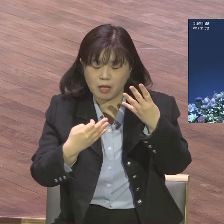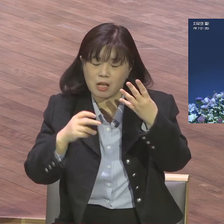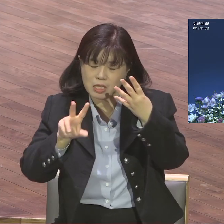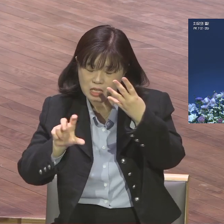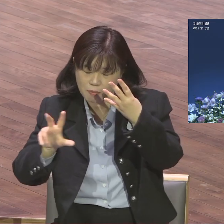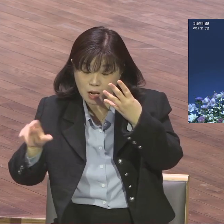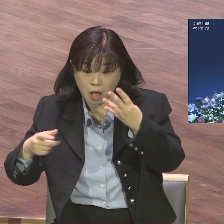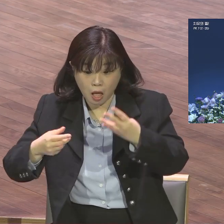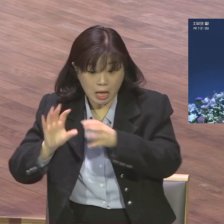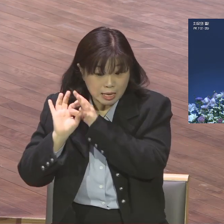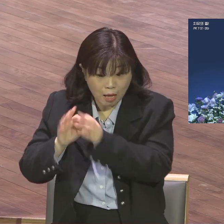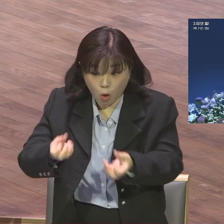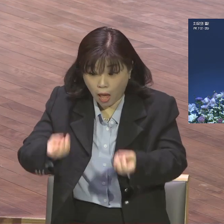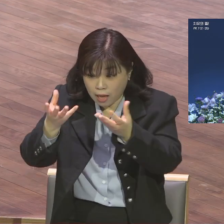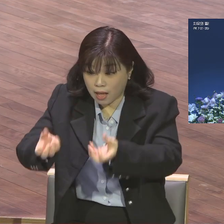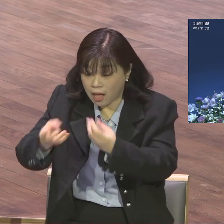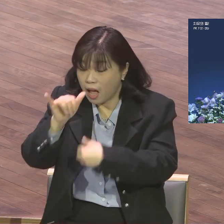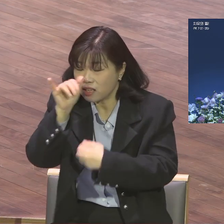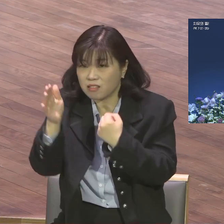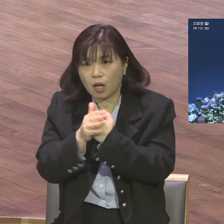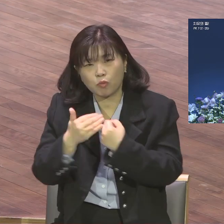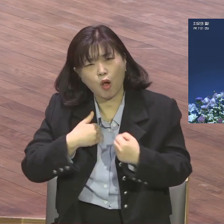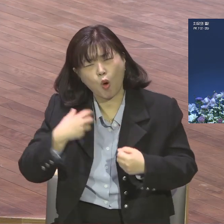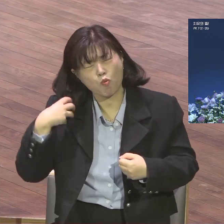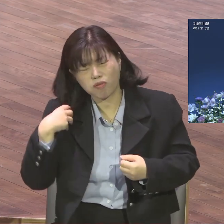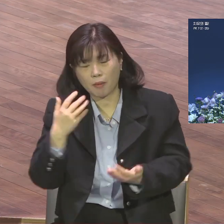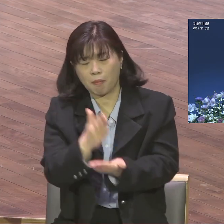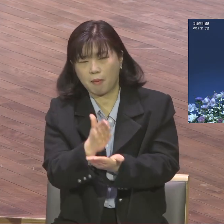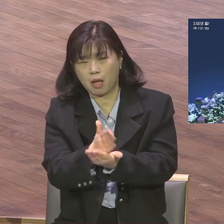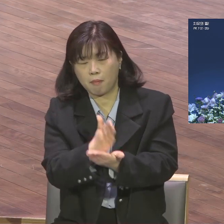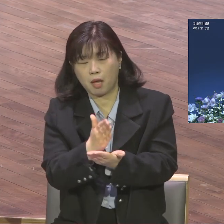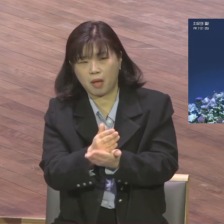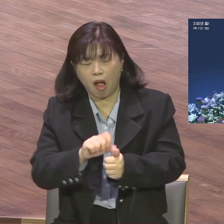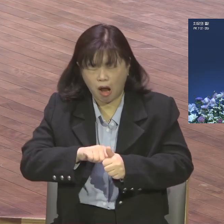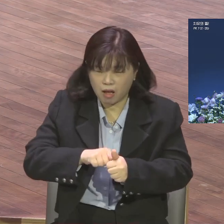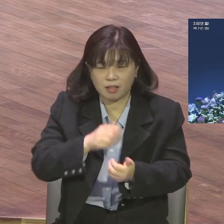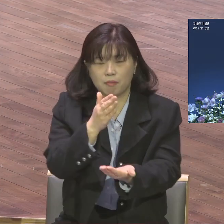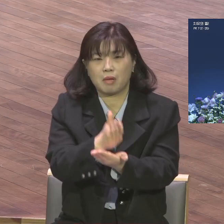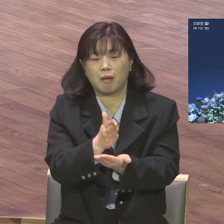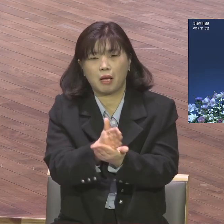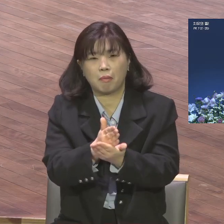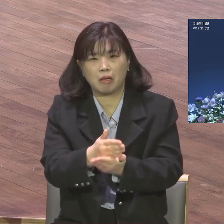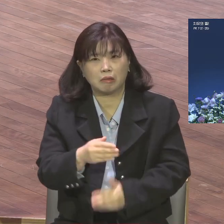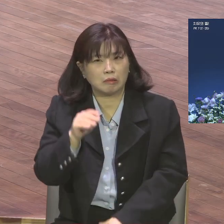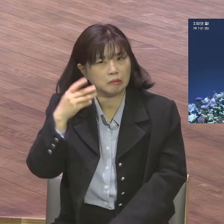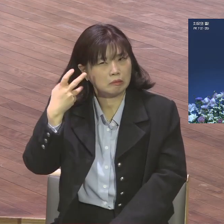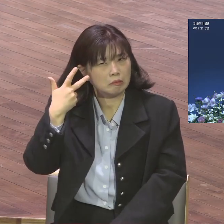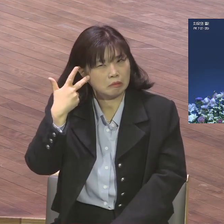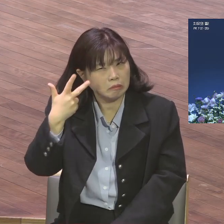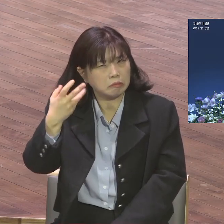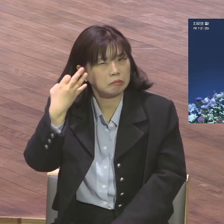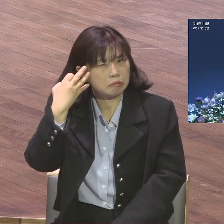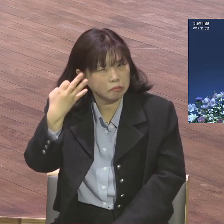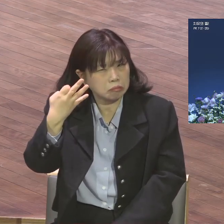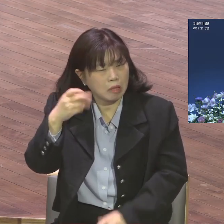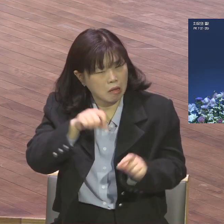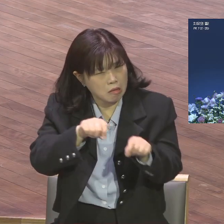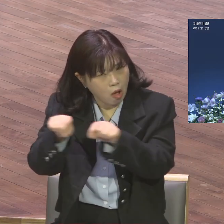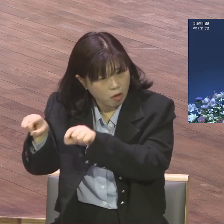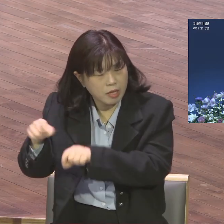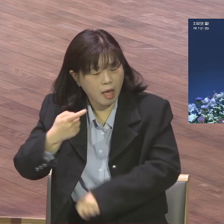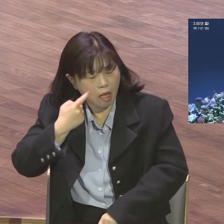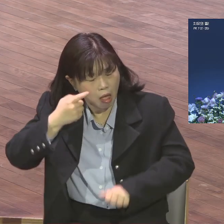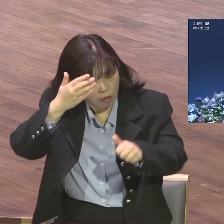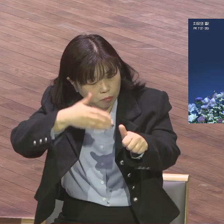않겠냐. 다 준비를 하고 있는데 그렇게 하나님께서 또 한 두 주 연기하는 거 보니까 하나님 계획이 있다라고